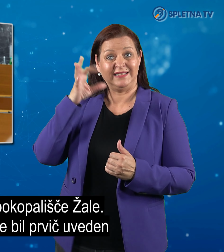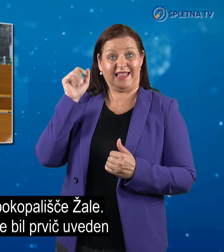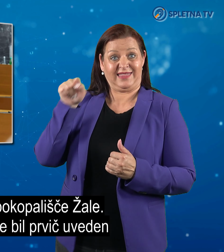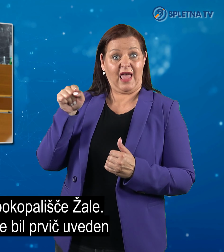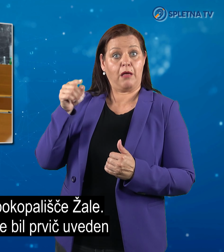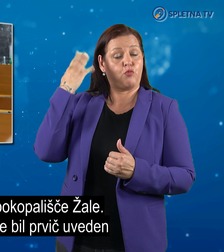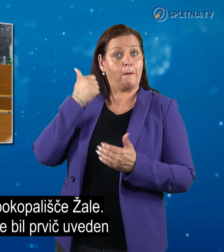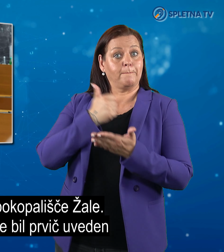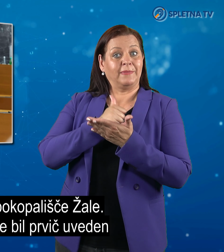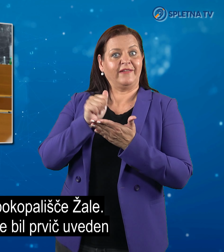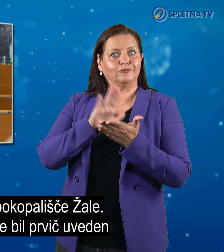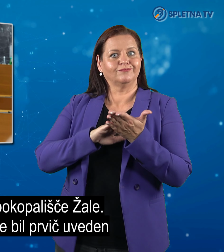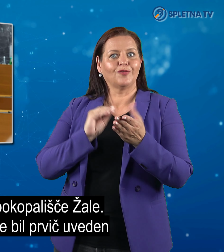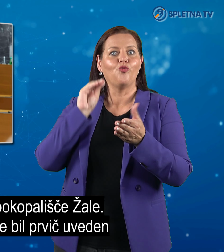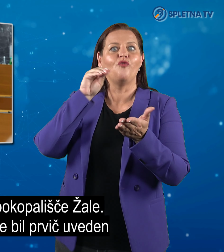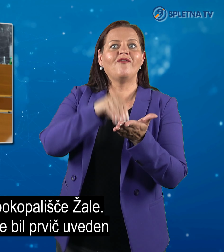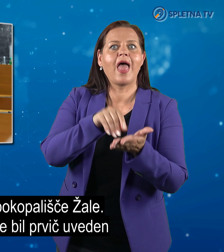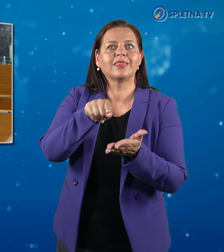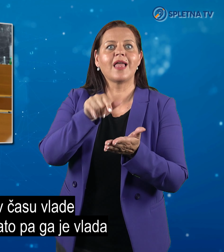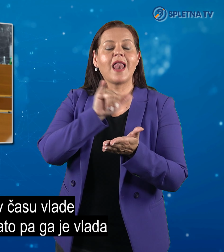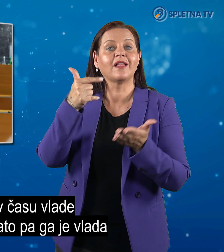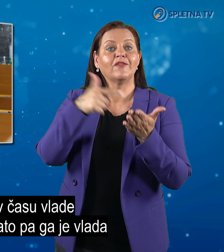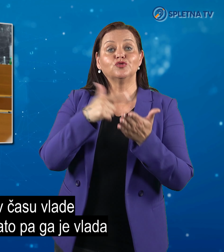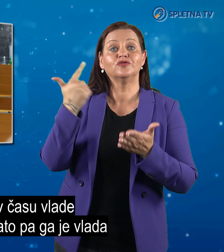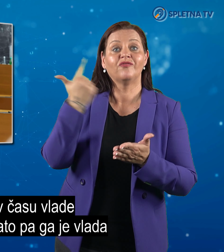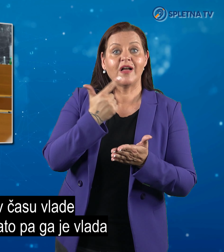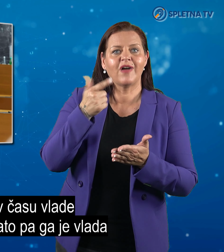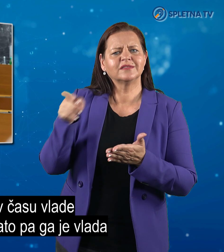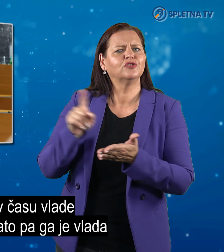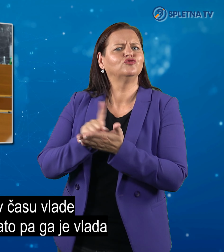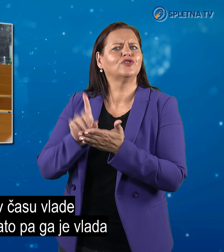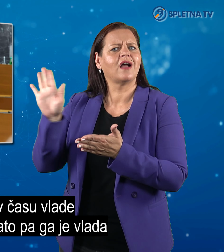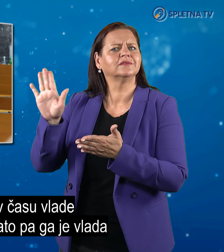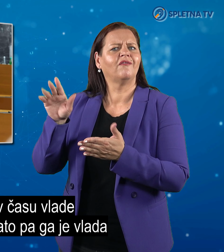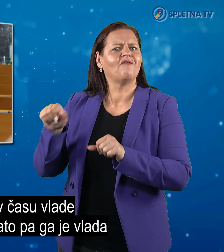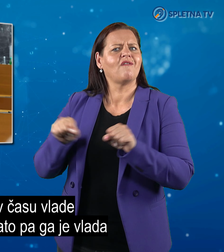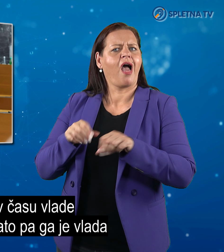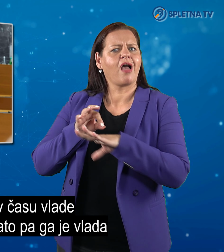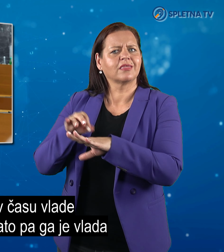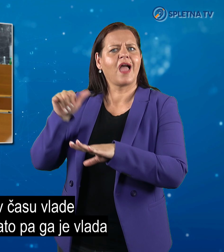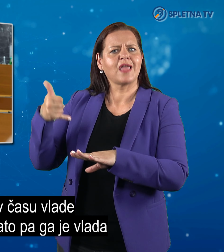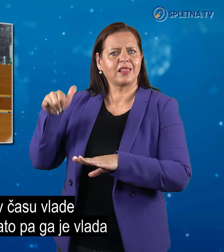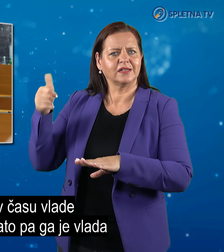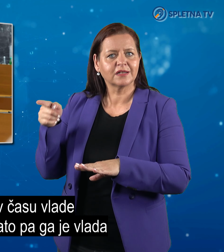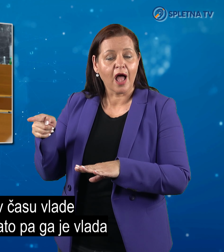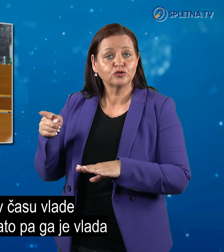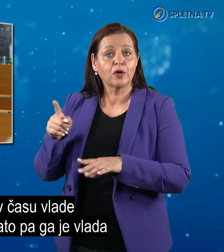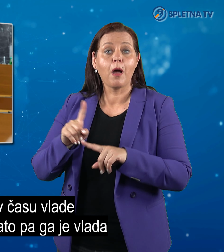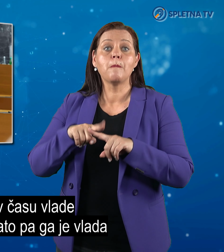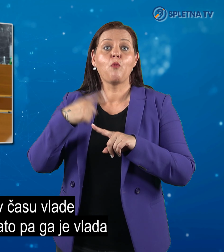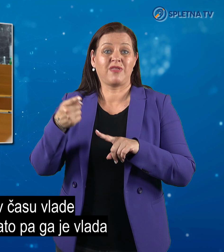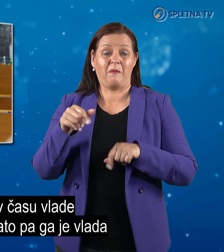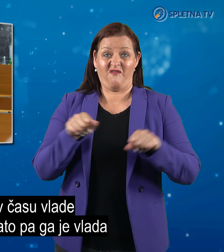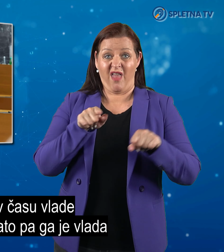Spominski dan je bil prvič uveden leta 2022 v času vlade Janeza Janše, nato pa ga je vlada